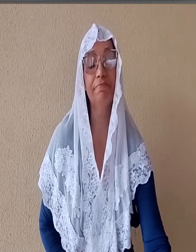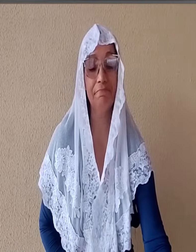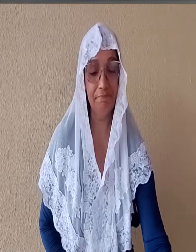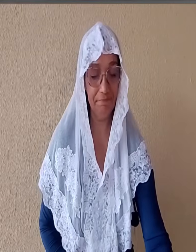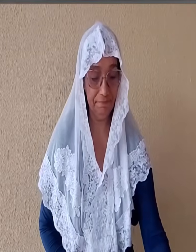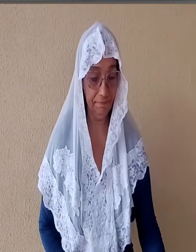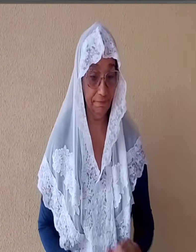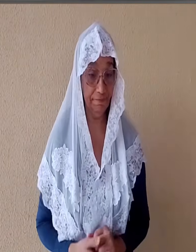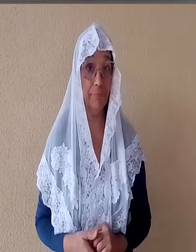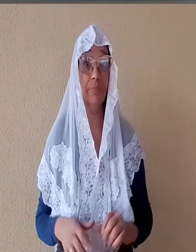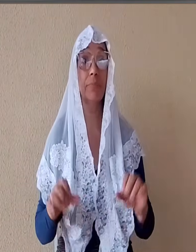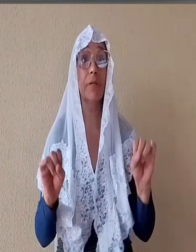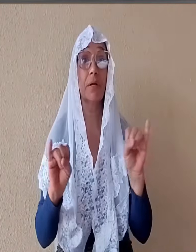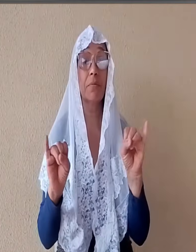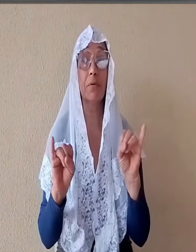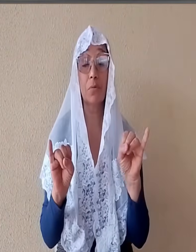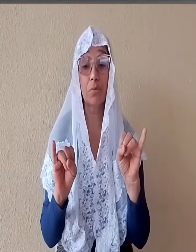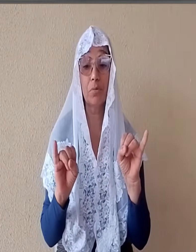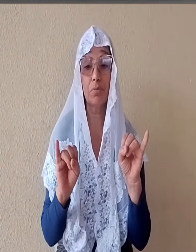Geobonitas.